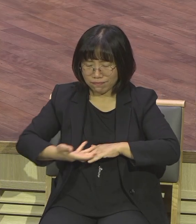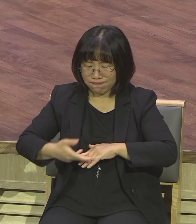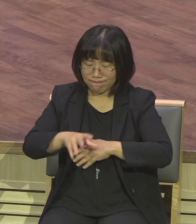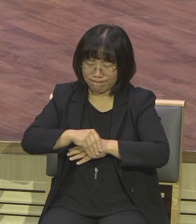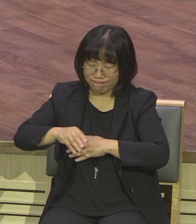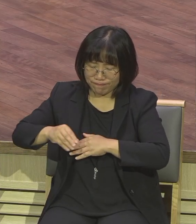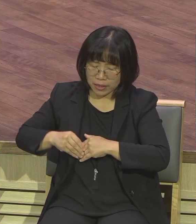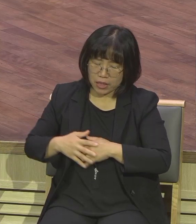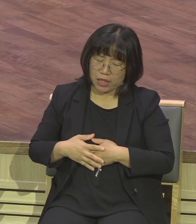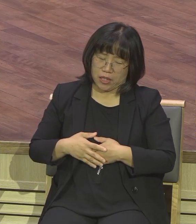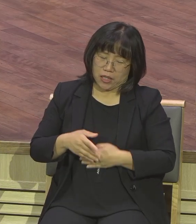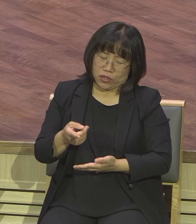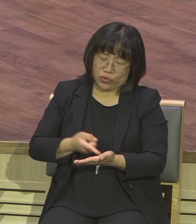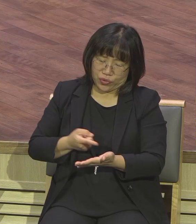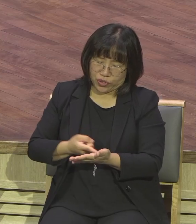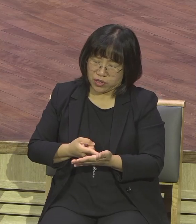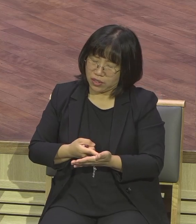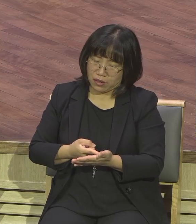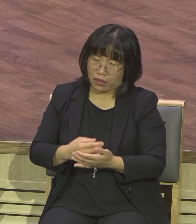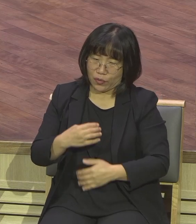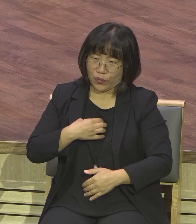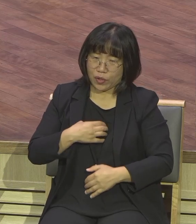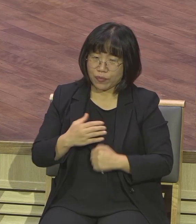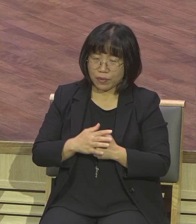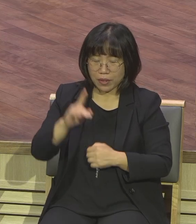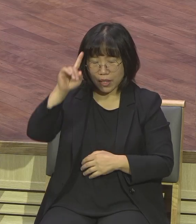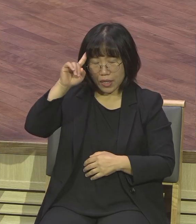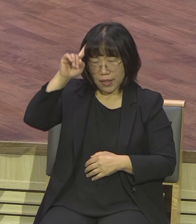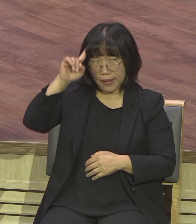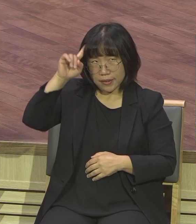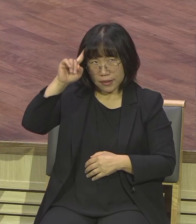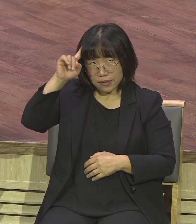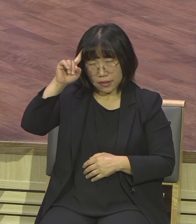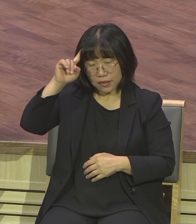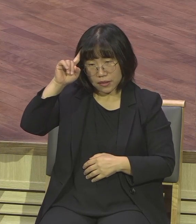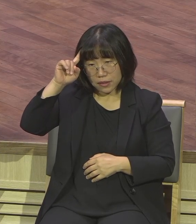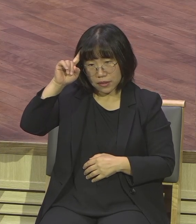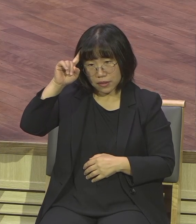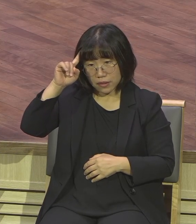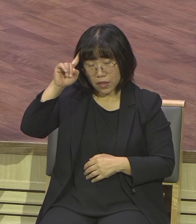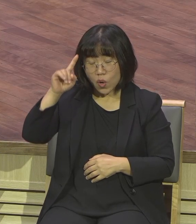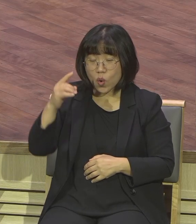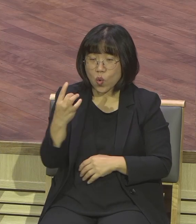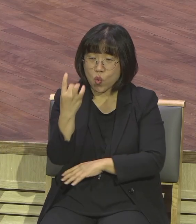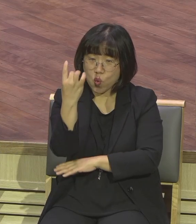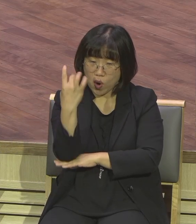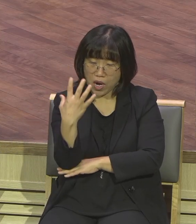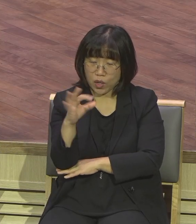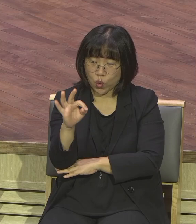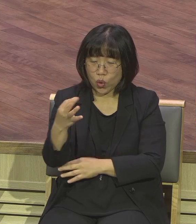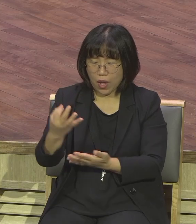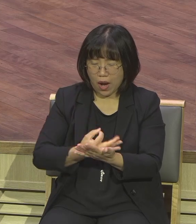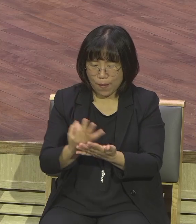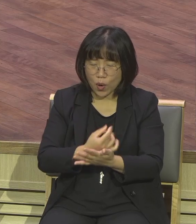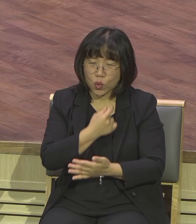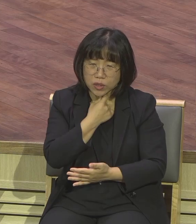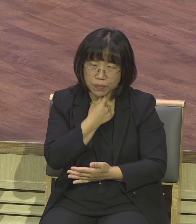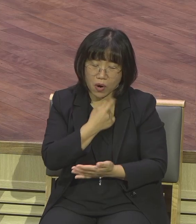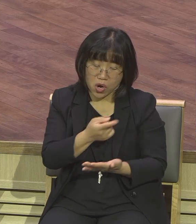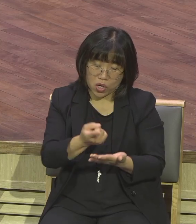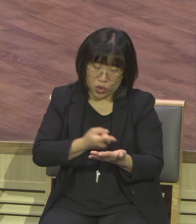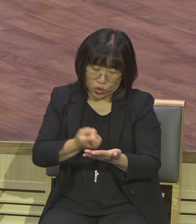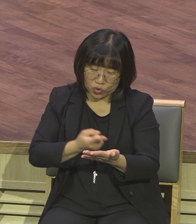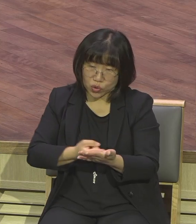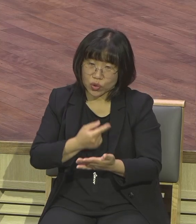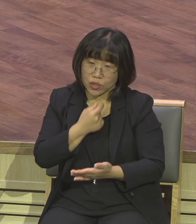위험인들 당하고 하니까 스트레스를 엄청 많이 받는다. 이 사람은 돈을 벌기 위해서 의사가 됐고 의사하면서 막 수술 많이 돈 많이 벌려고 큰